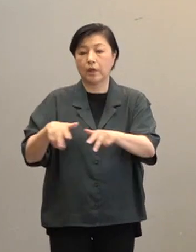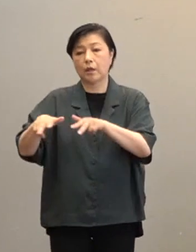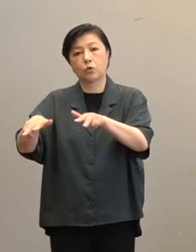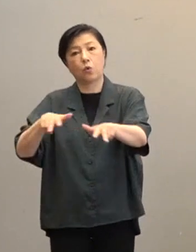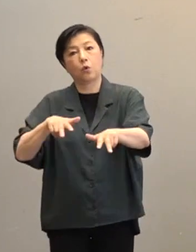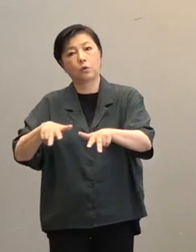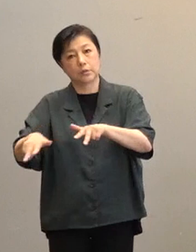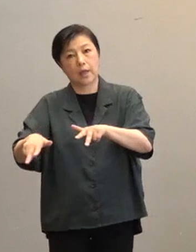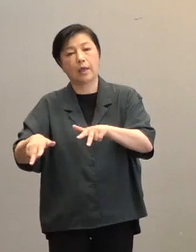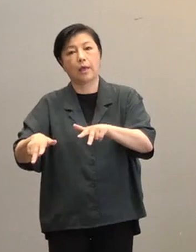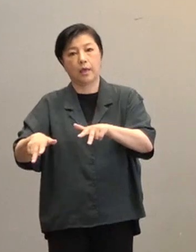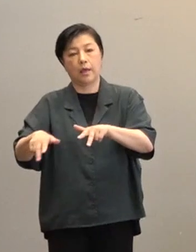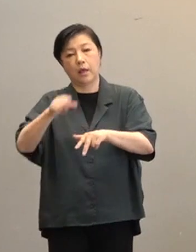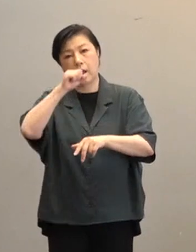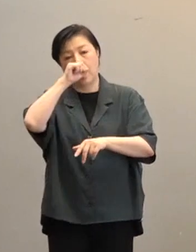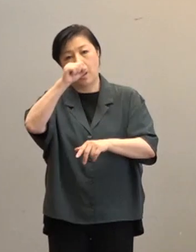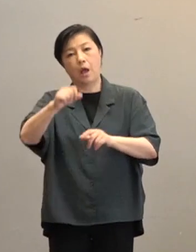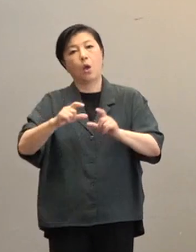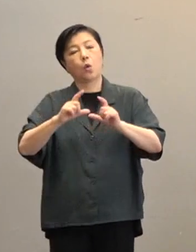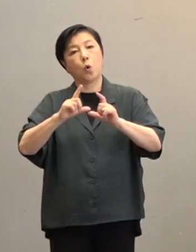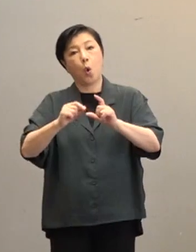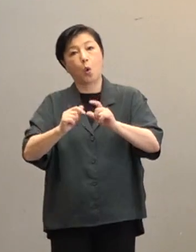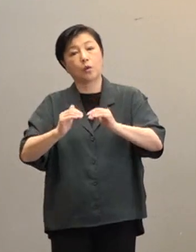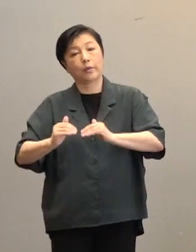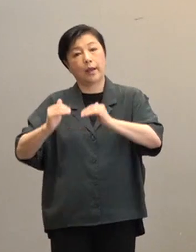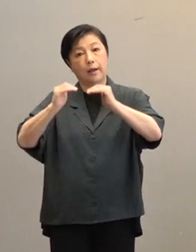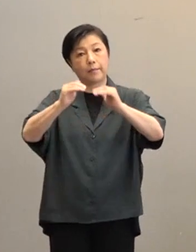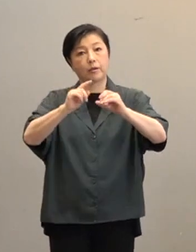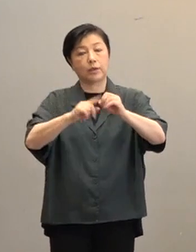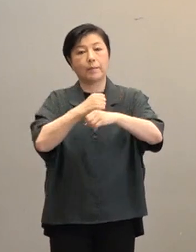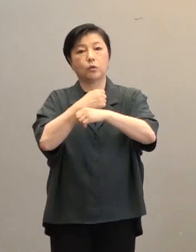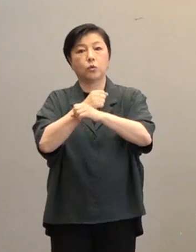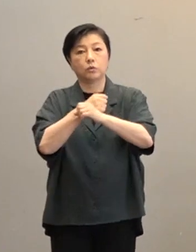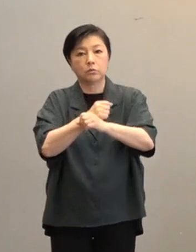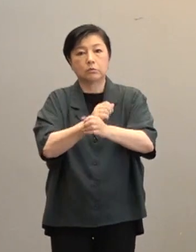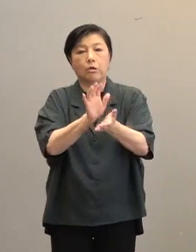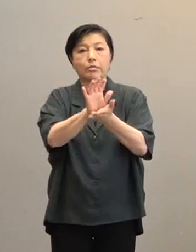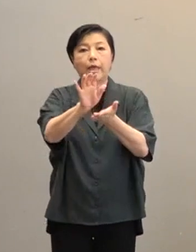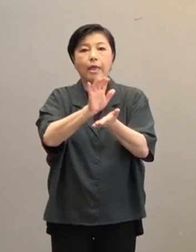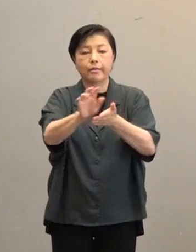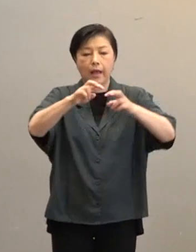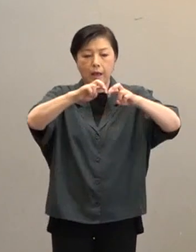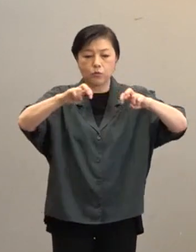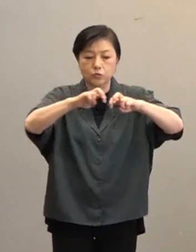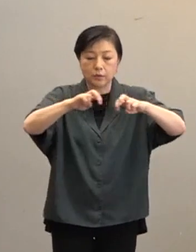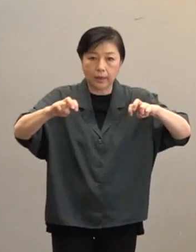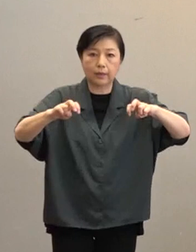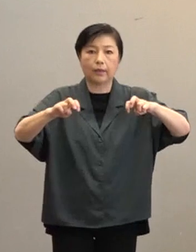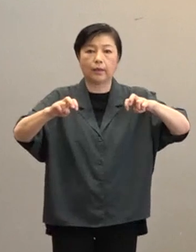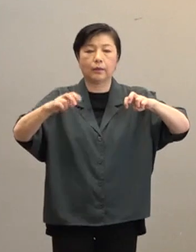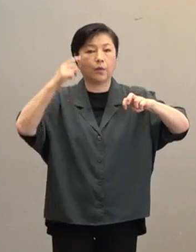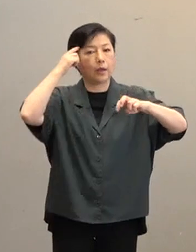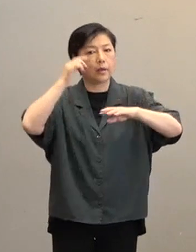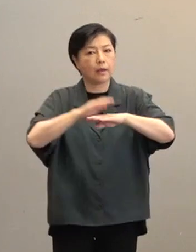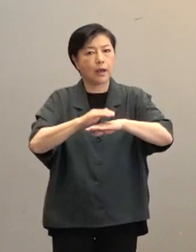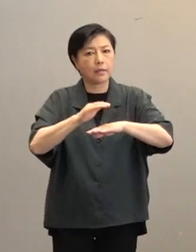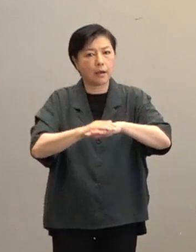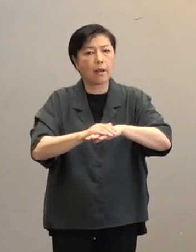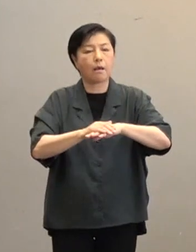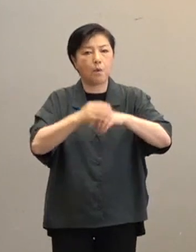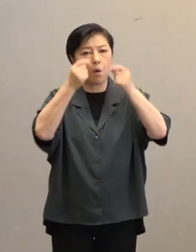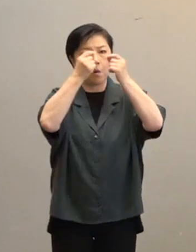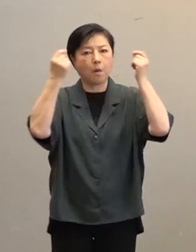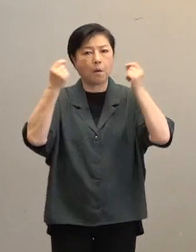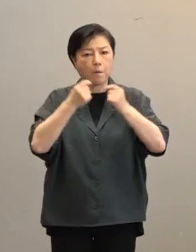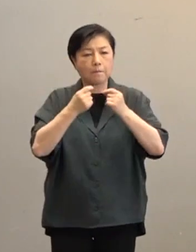の効率性を高めるためにそれぞれの取り組みのデータをしっかり分析するという観点からもですね、マイナンバーも含